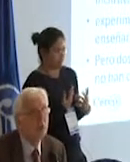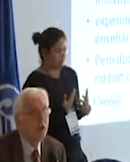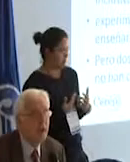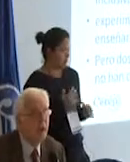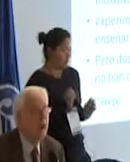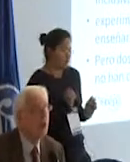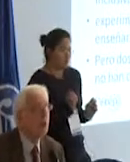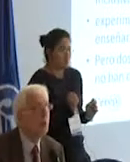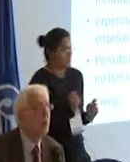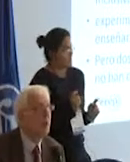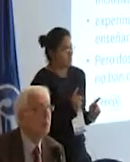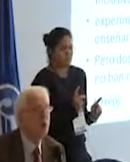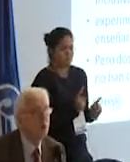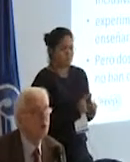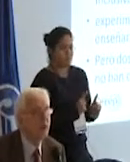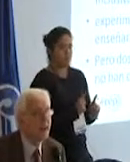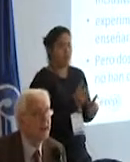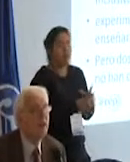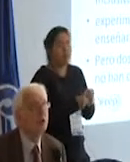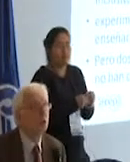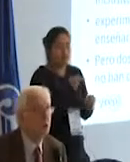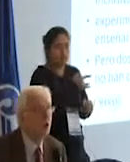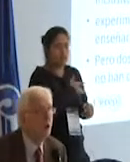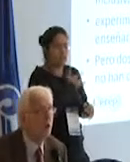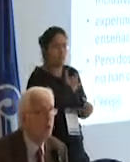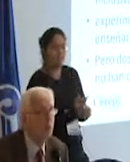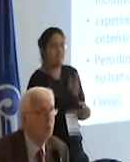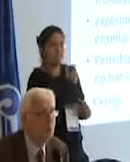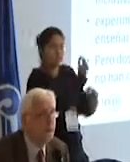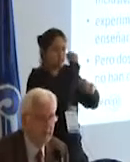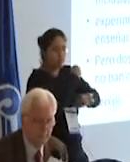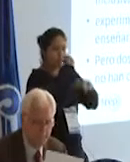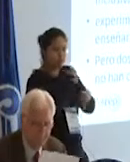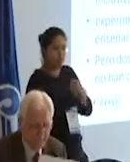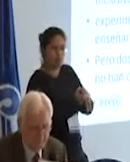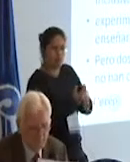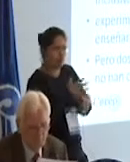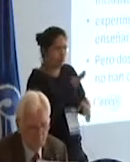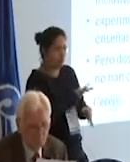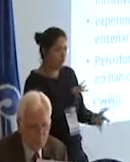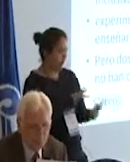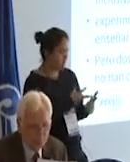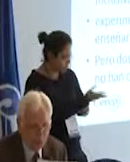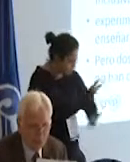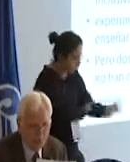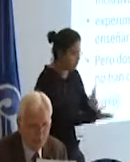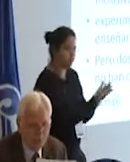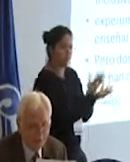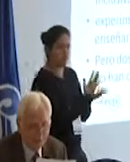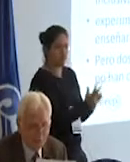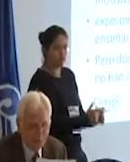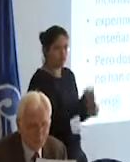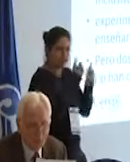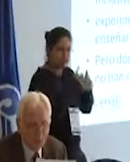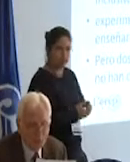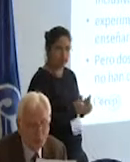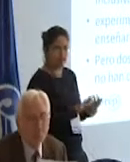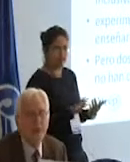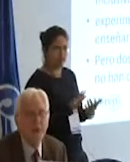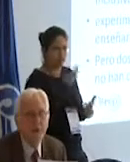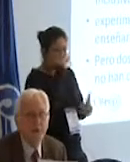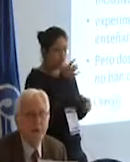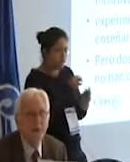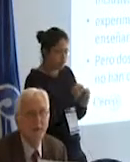situación de discapacidad porque no se sentían formados, no estaban formados para tratar este tipo de